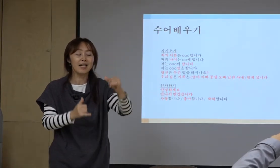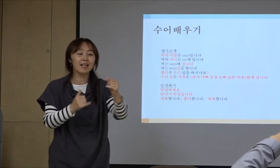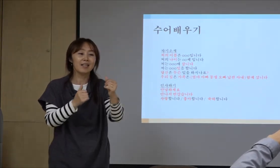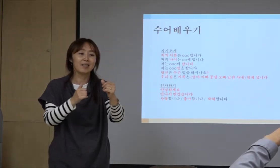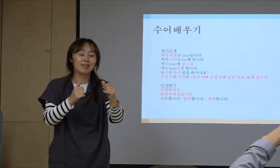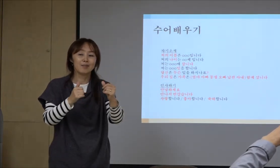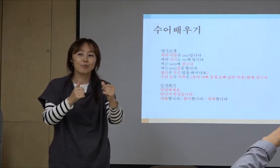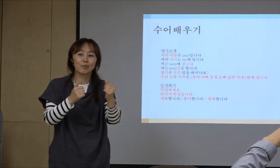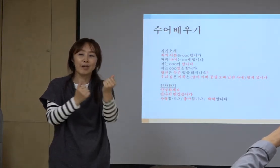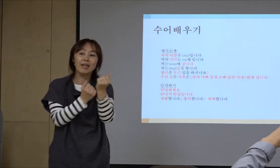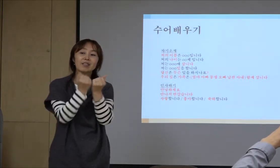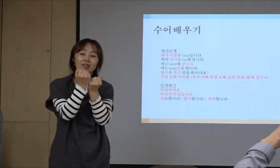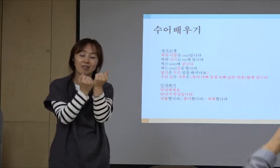역사, 뭐 해설,